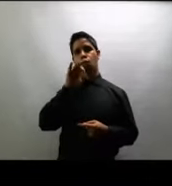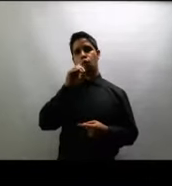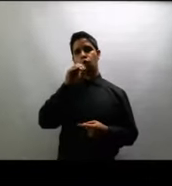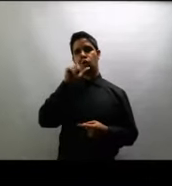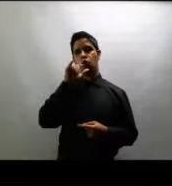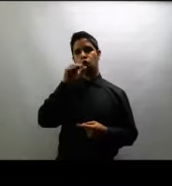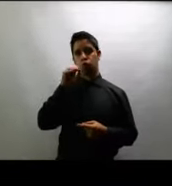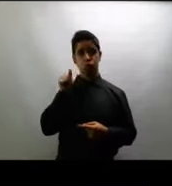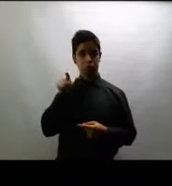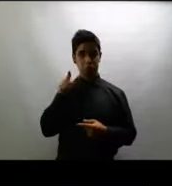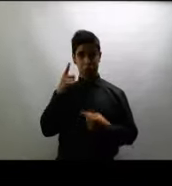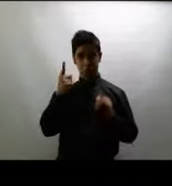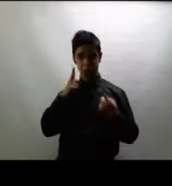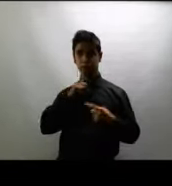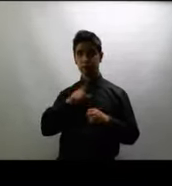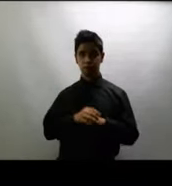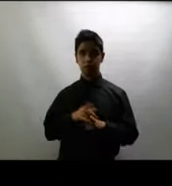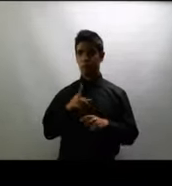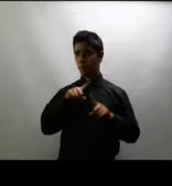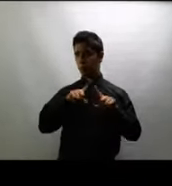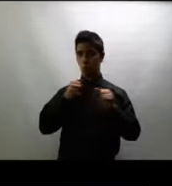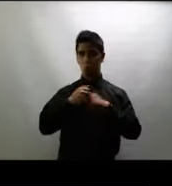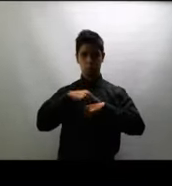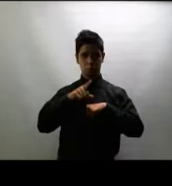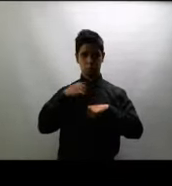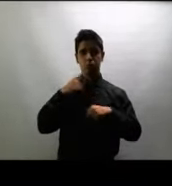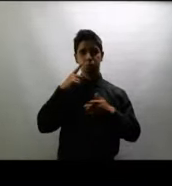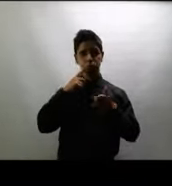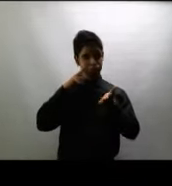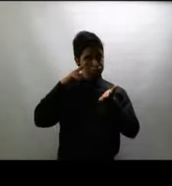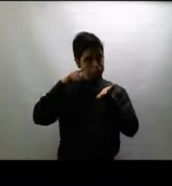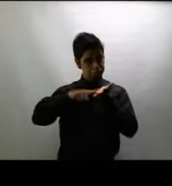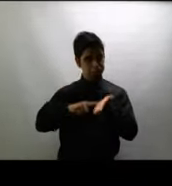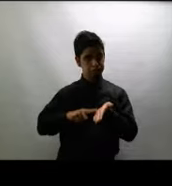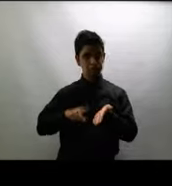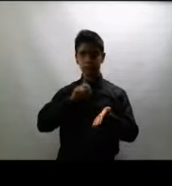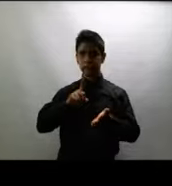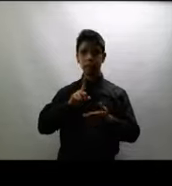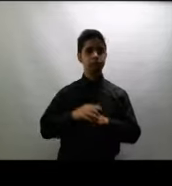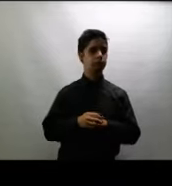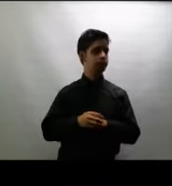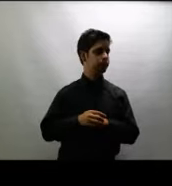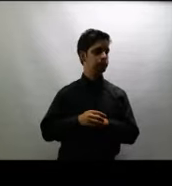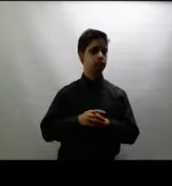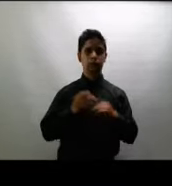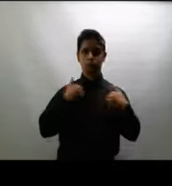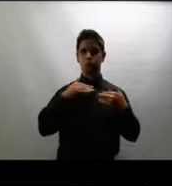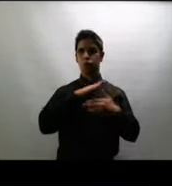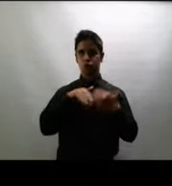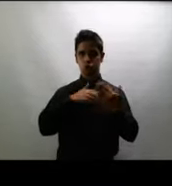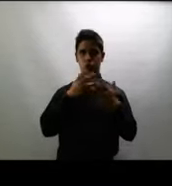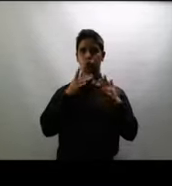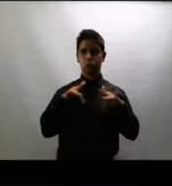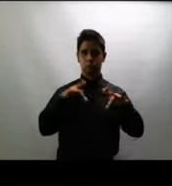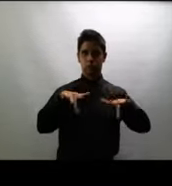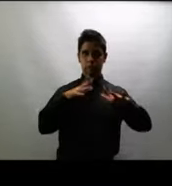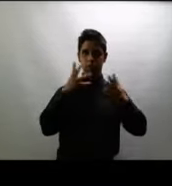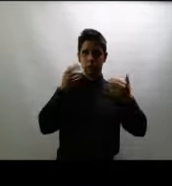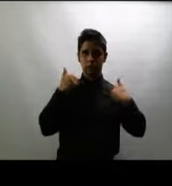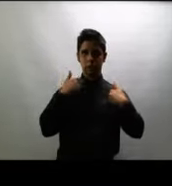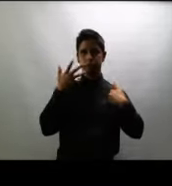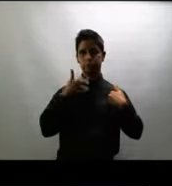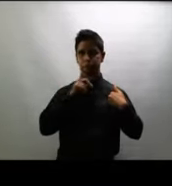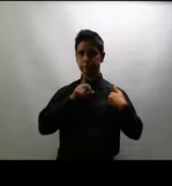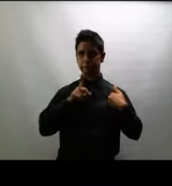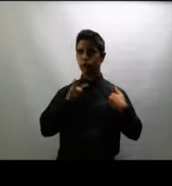CD, sino que cuando empiezo a investigar y me di cuenta que no salía, ya lo más caro que es grabar. Ya lo había tenido, ya lo tenía. Exacto. Después que yo